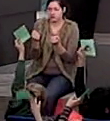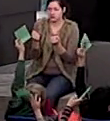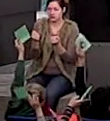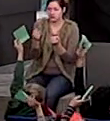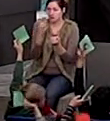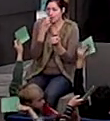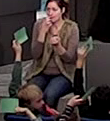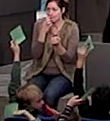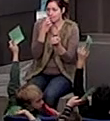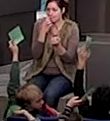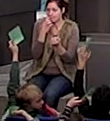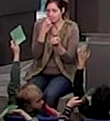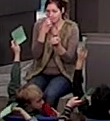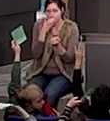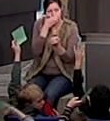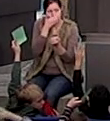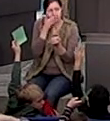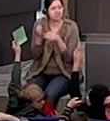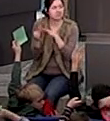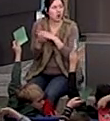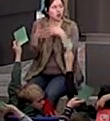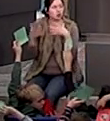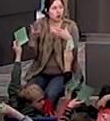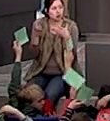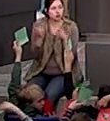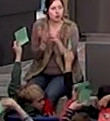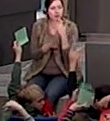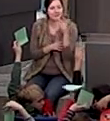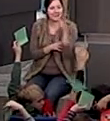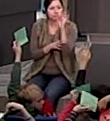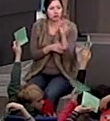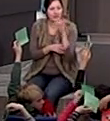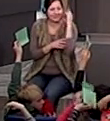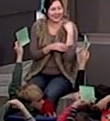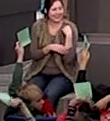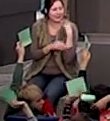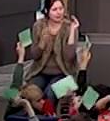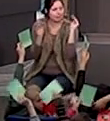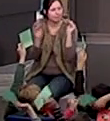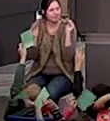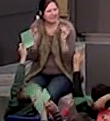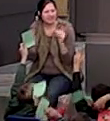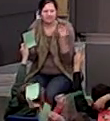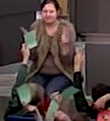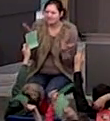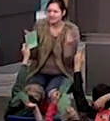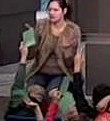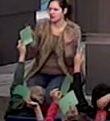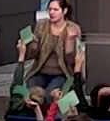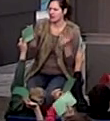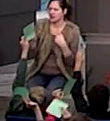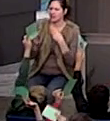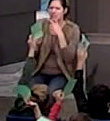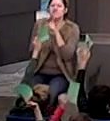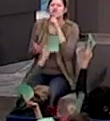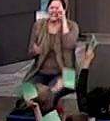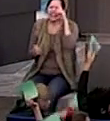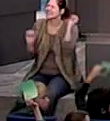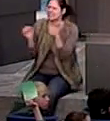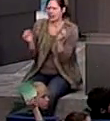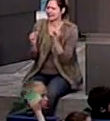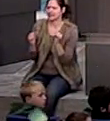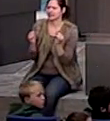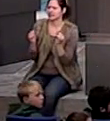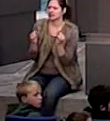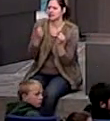Dat is ook een grote groep, 90% denk ik, iets minder. Ik zie wat meer. Wie denkt dat het niet kan? Echt